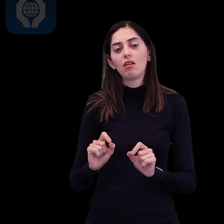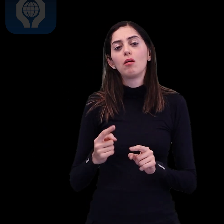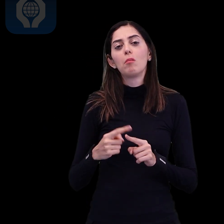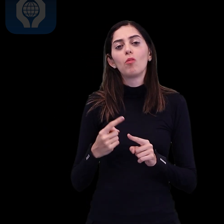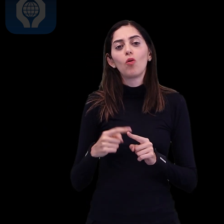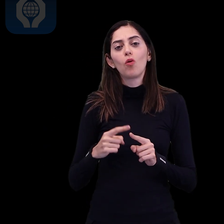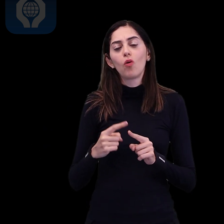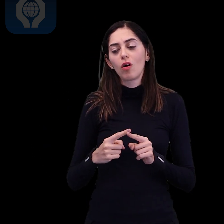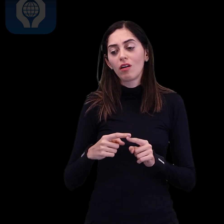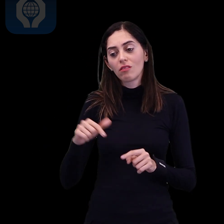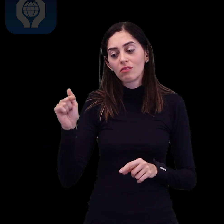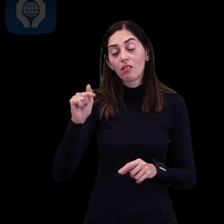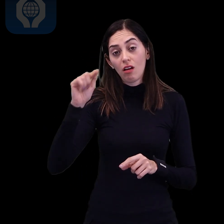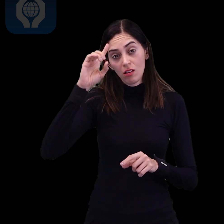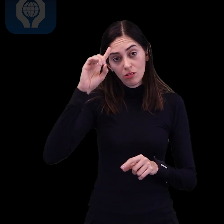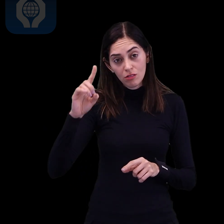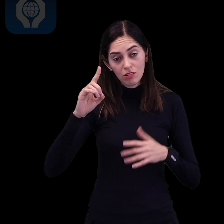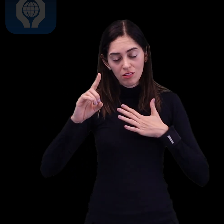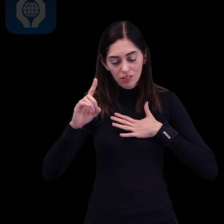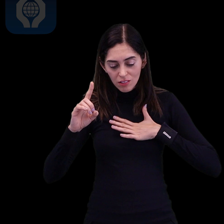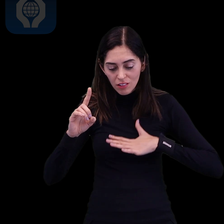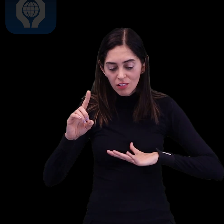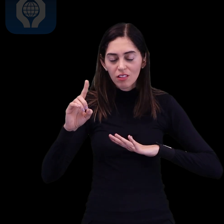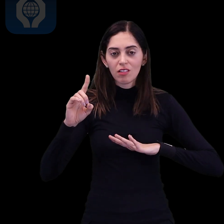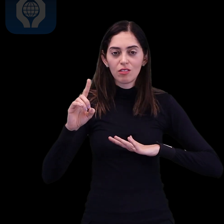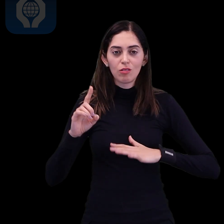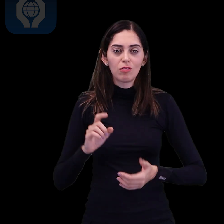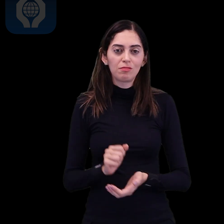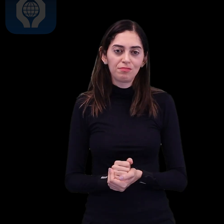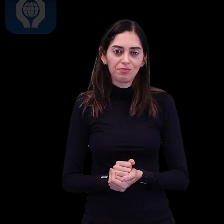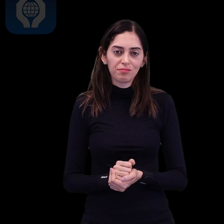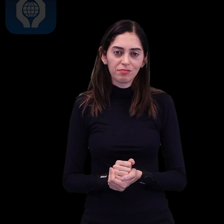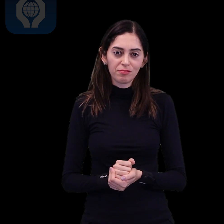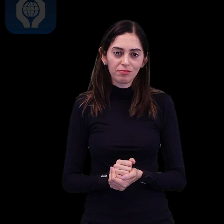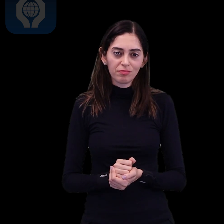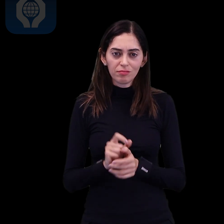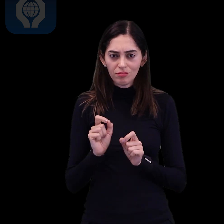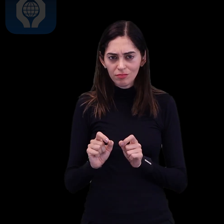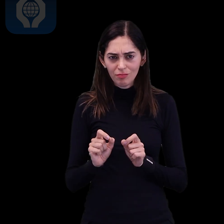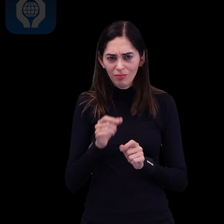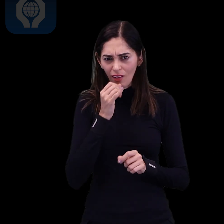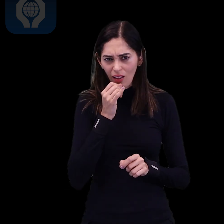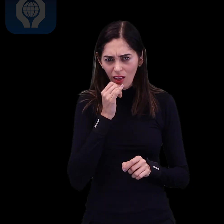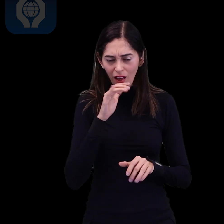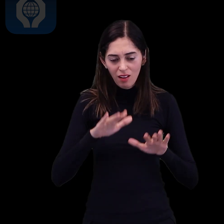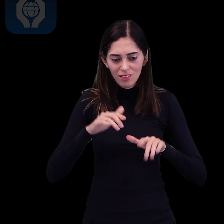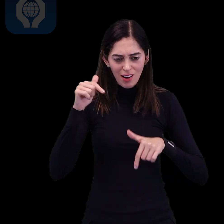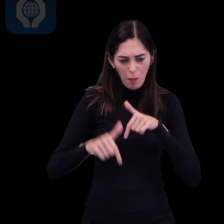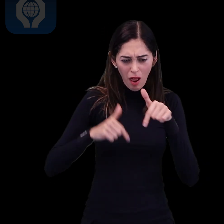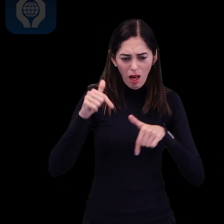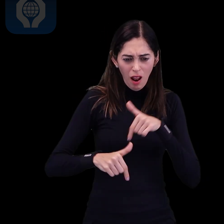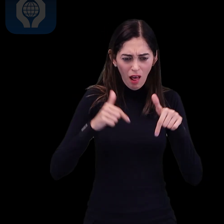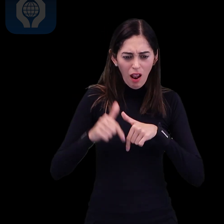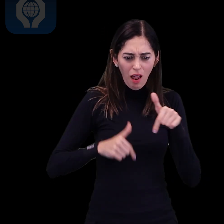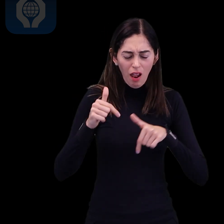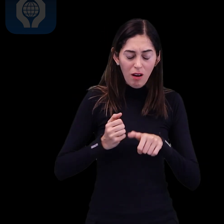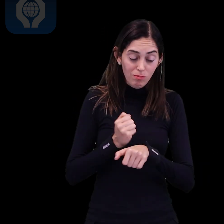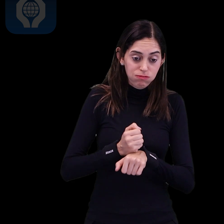toda a sua obra que Deus criara e fizera. Depois de um dia de trabalho duro, nós queremos ir para casa